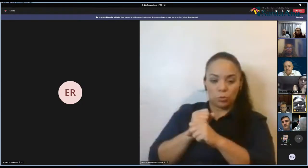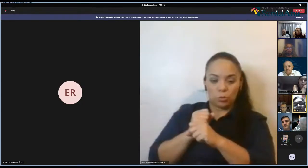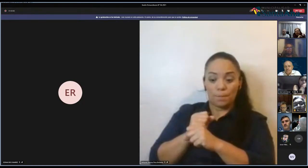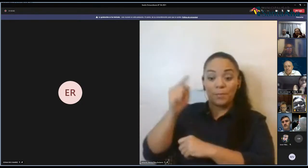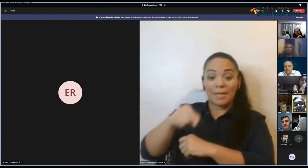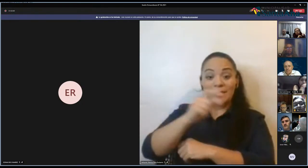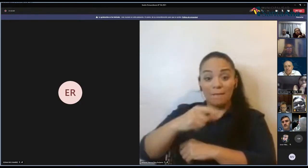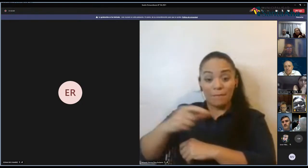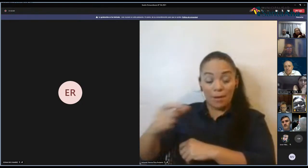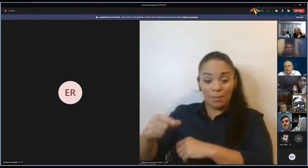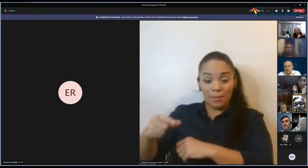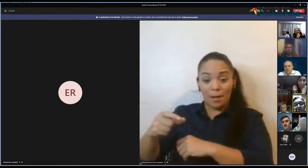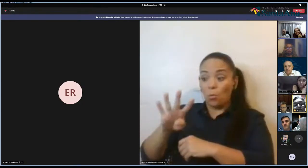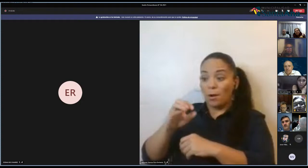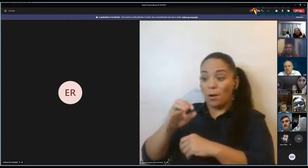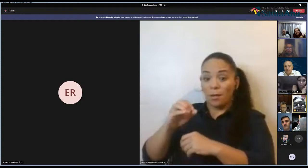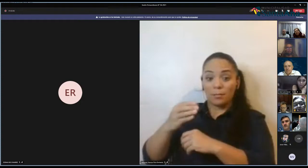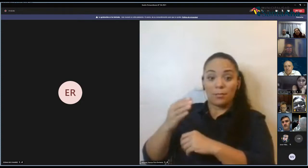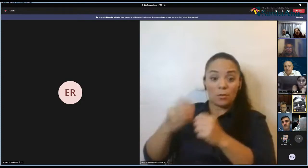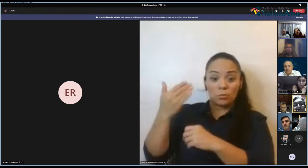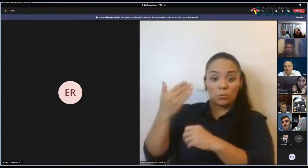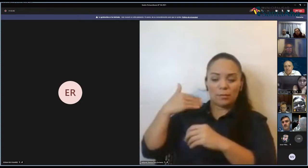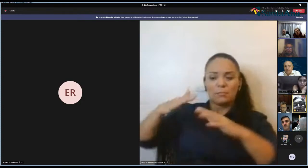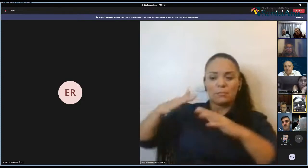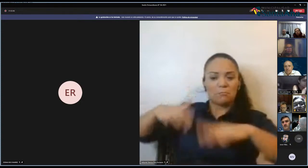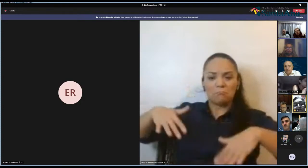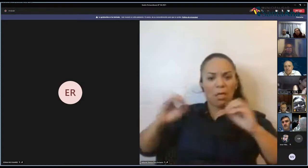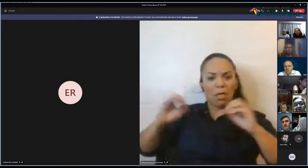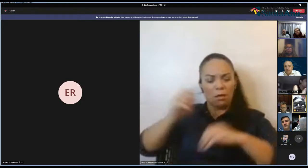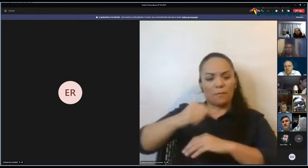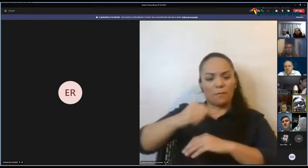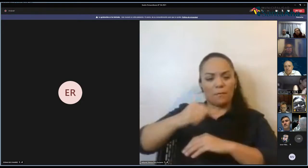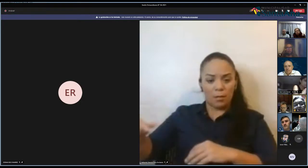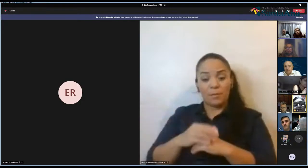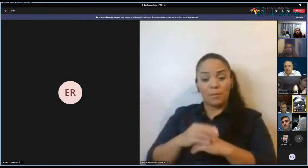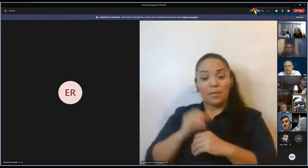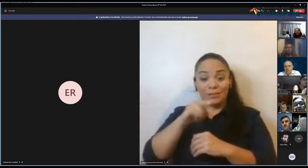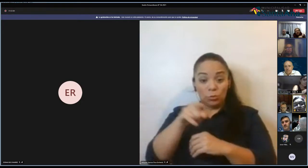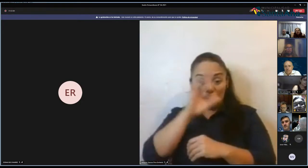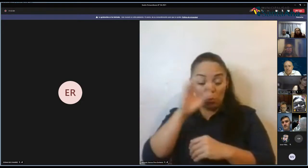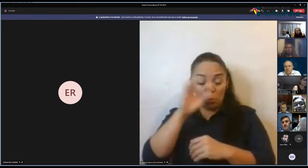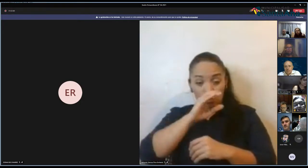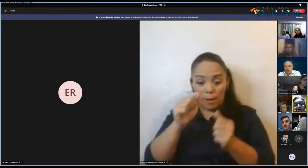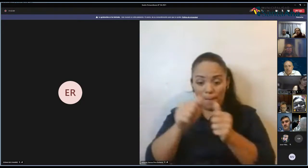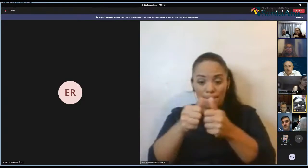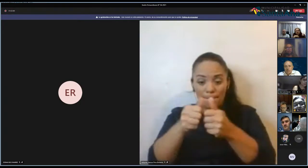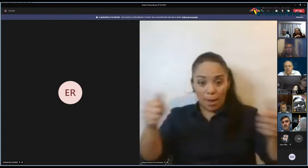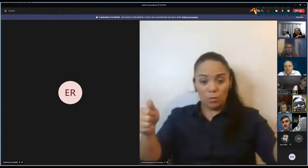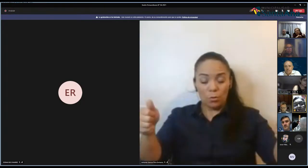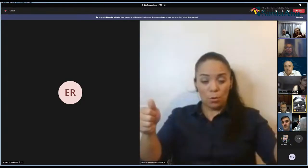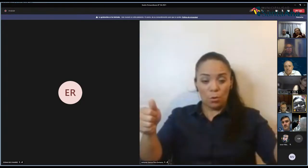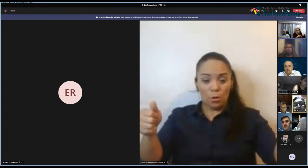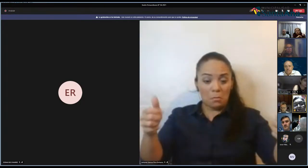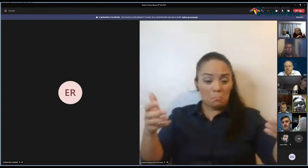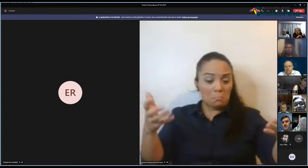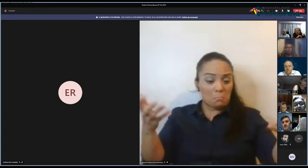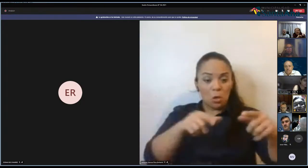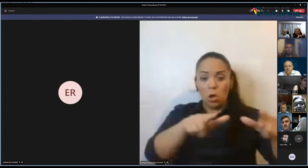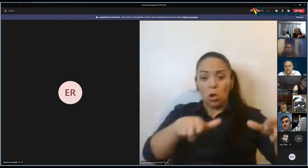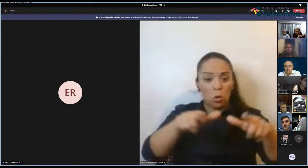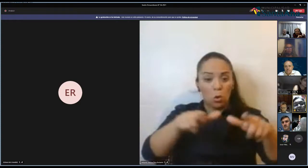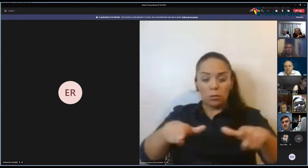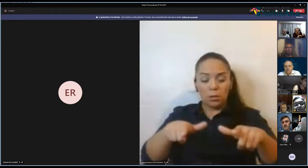40 años no era una quebrada siquiera ustedes buscan un plano de cualquiera de estos lotes aparece como una